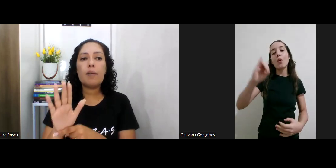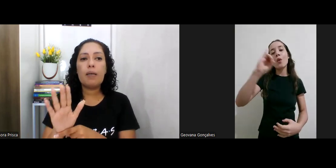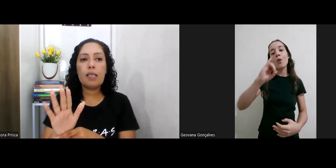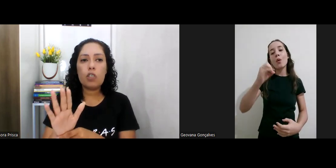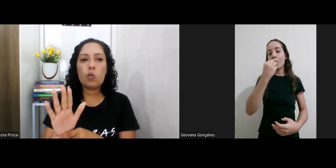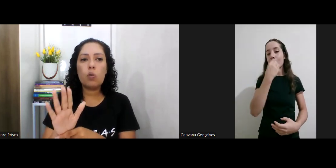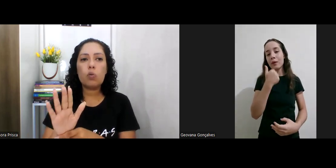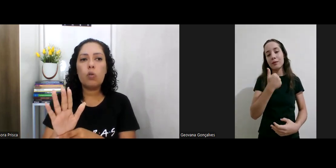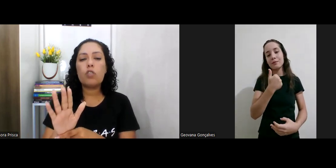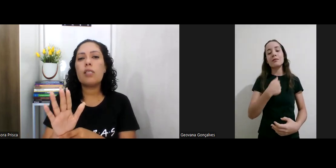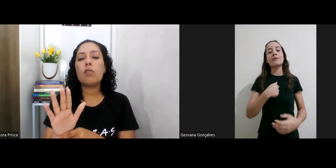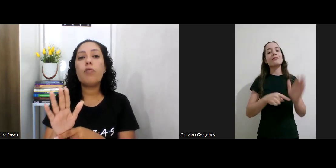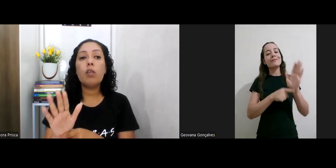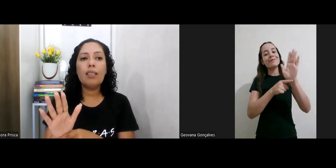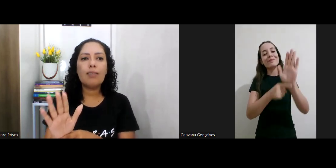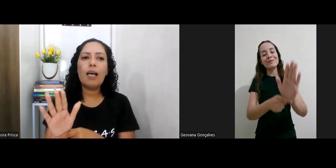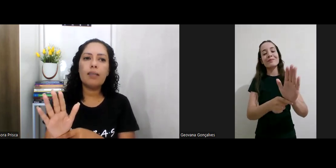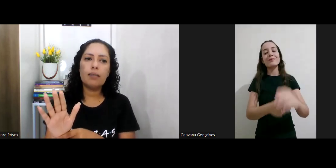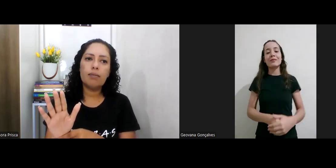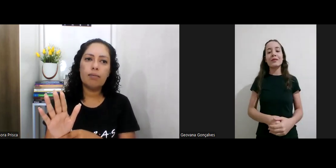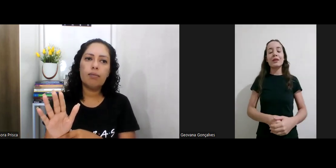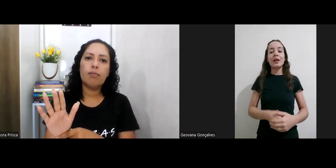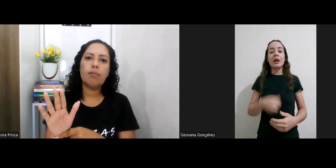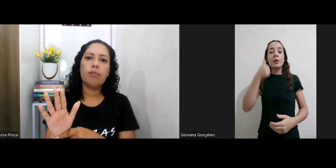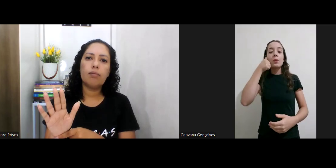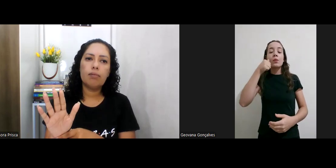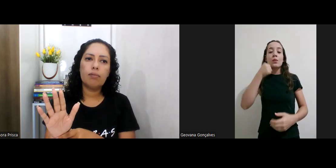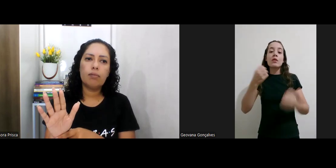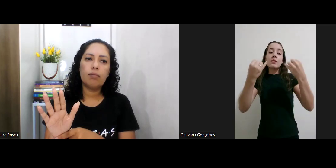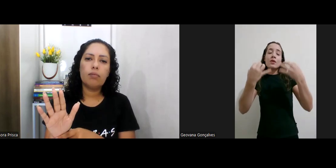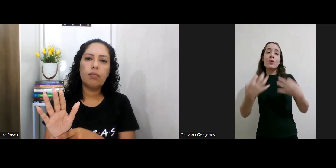E essa paciente contou que tinha sido violentada